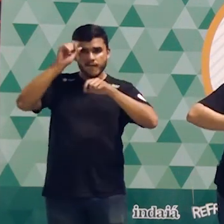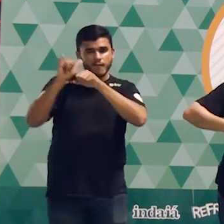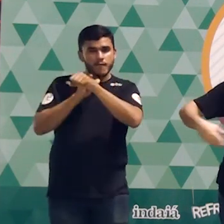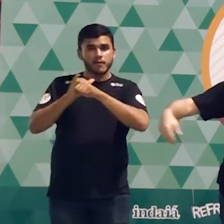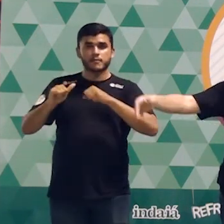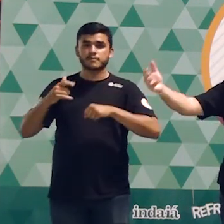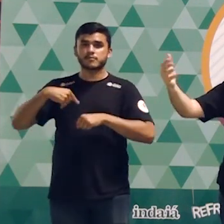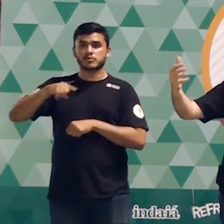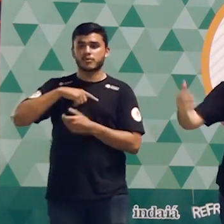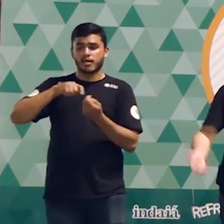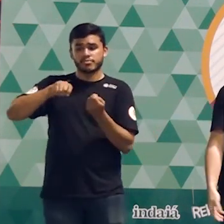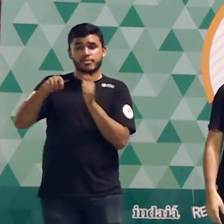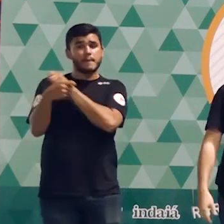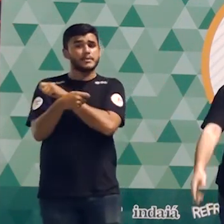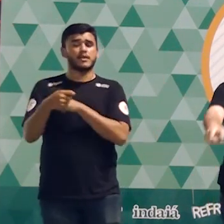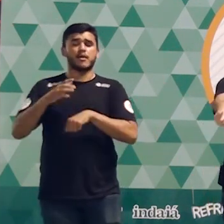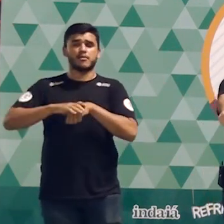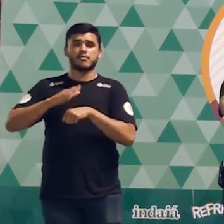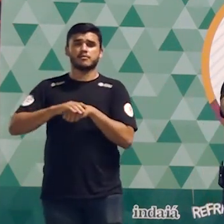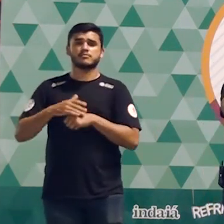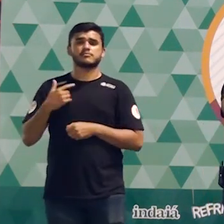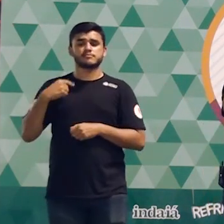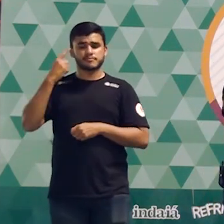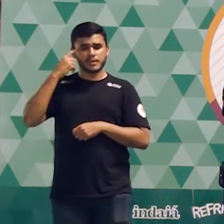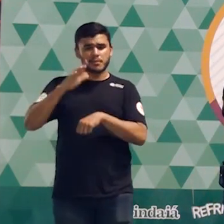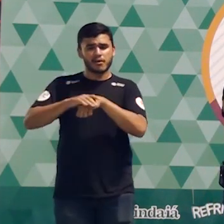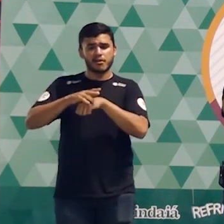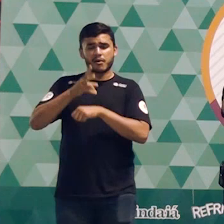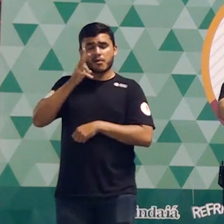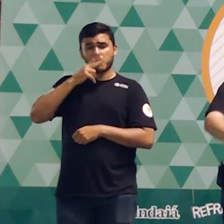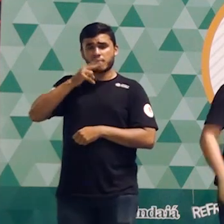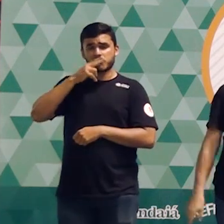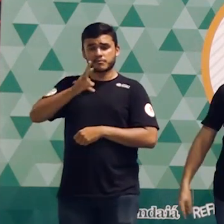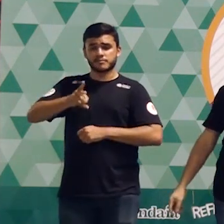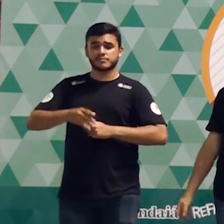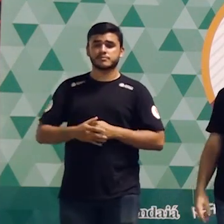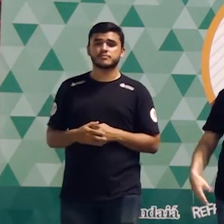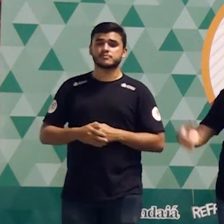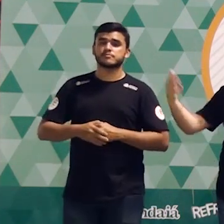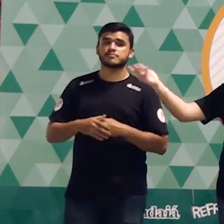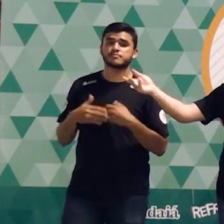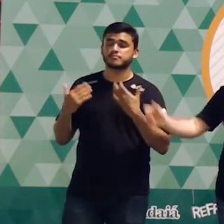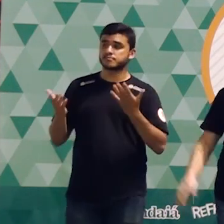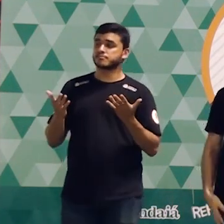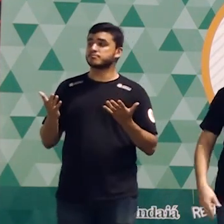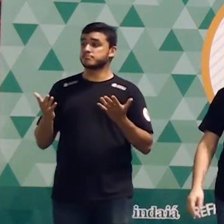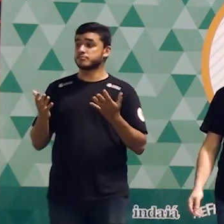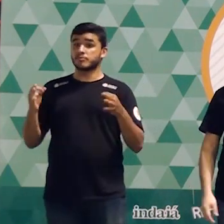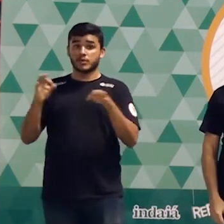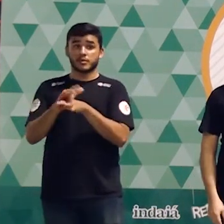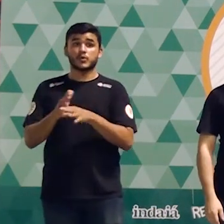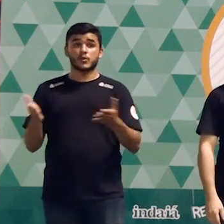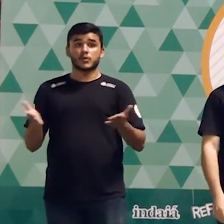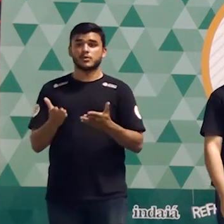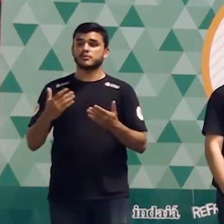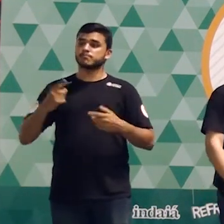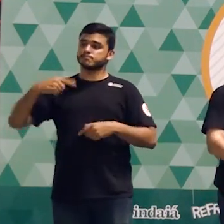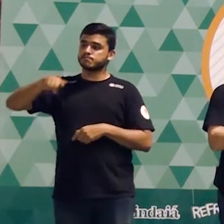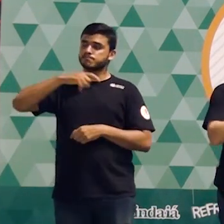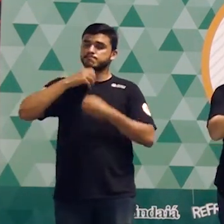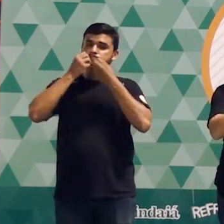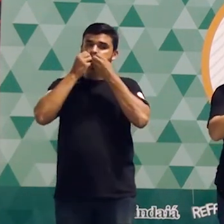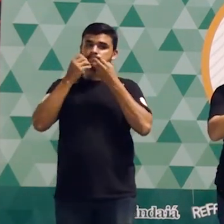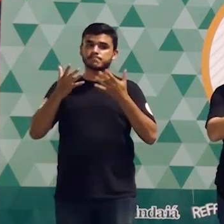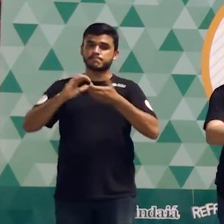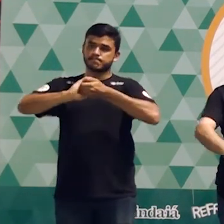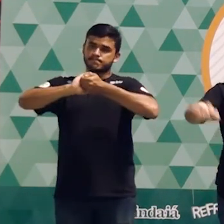certo? Você tem que se adaptar à mudança. Senão você fica nisso aqui, certo? Bom, pessoal, a gente conclui. Tudo de bom para